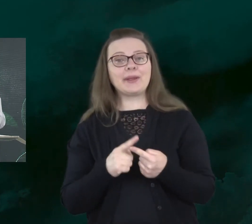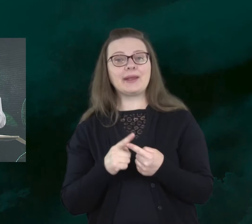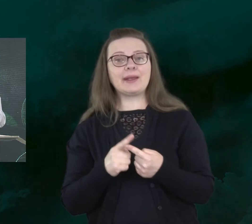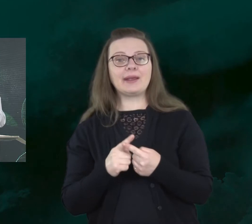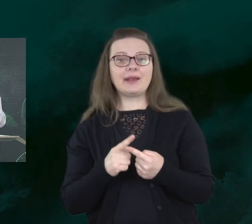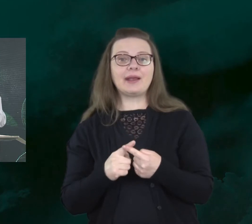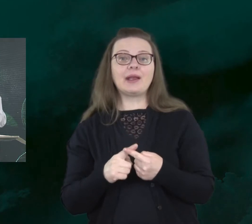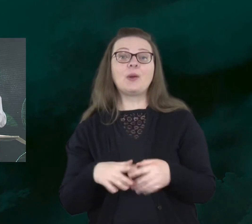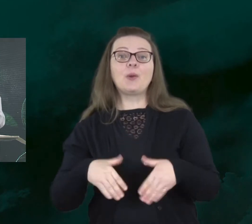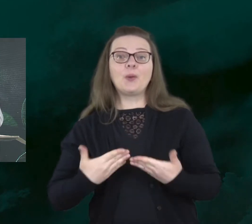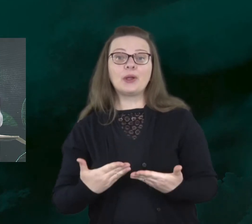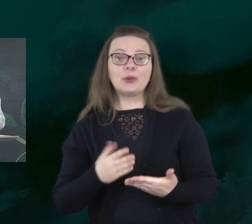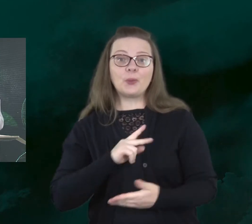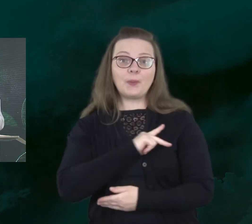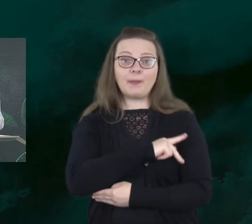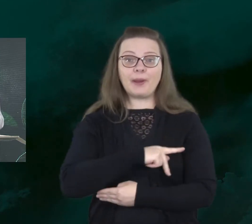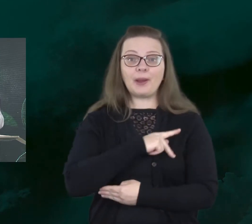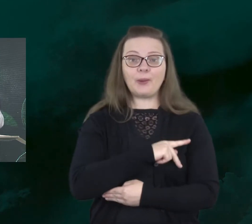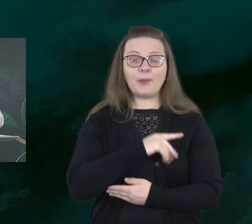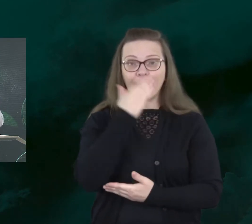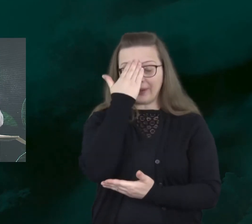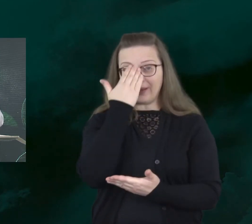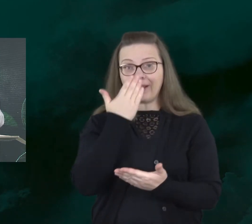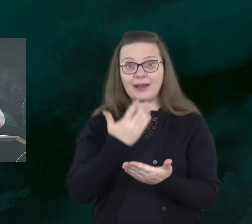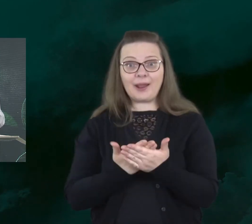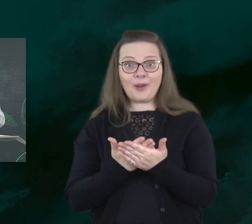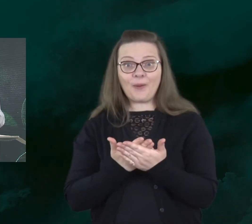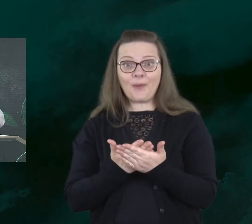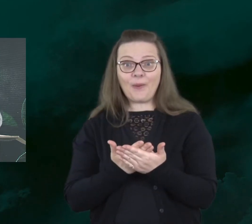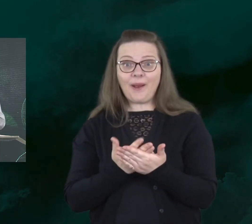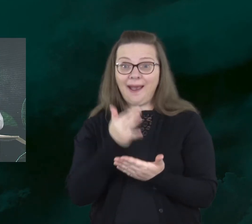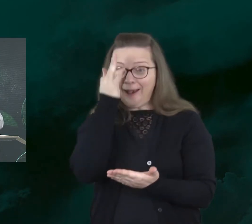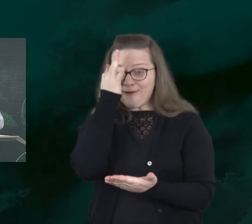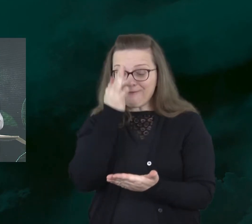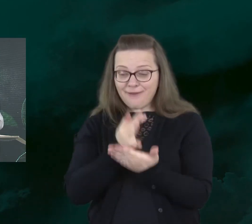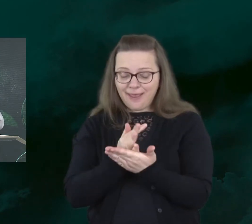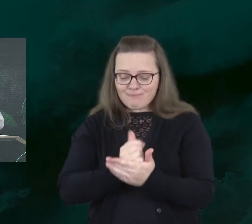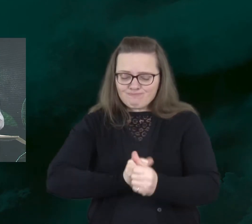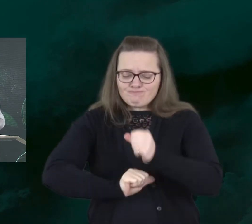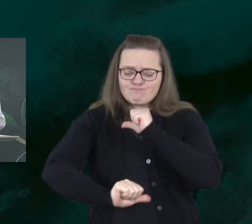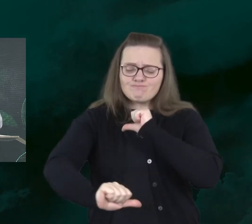fé trabalhou, fez uma obra radical,